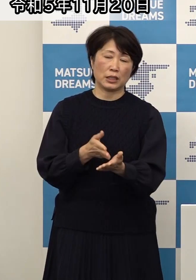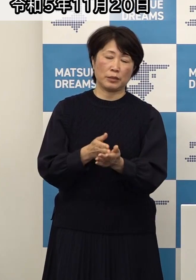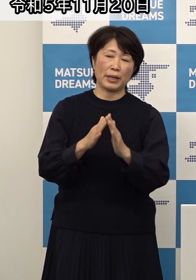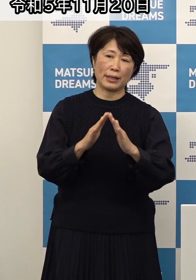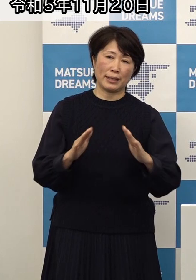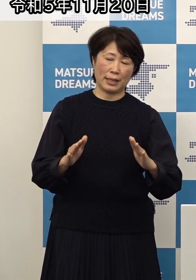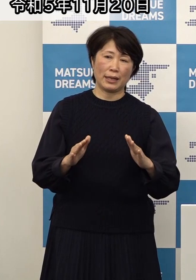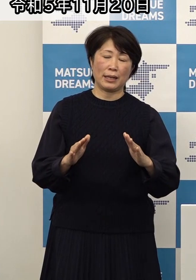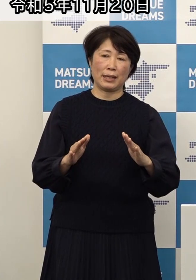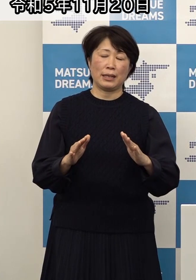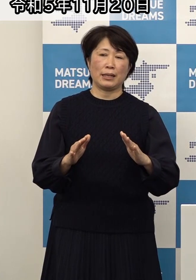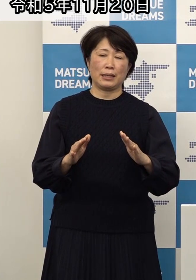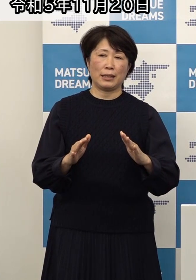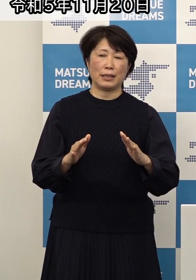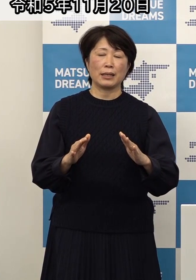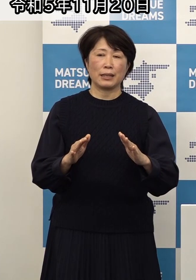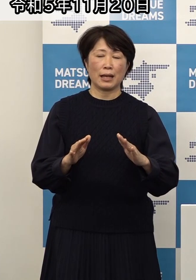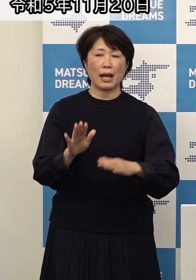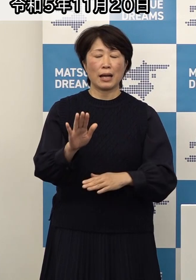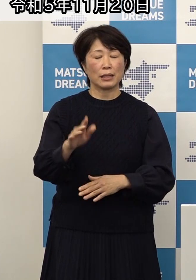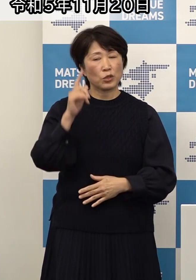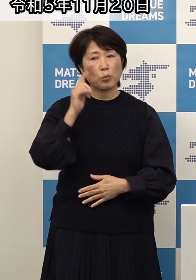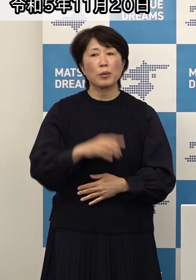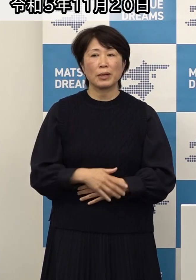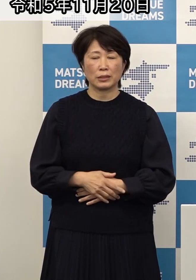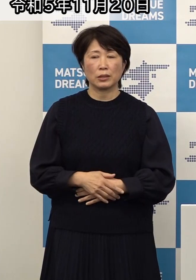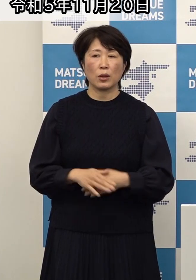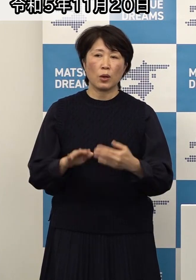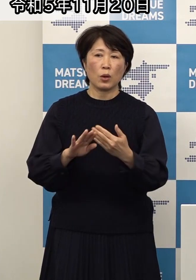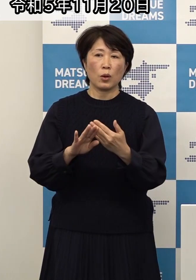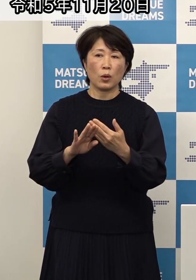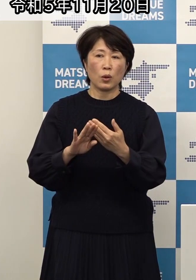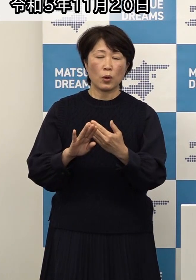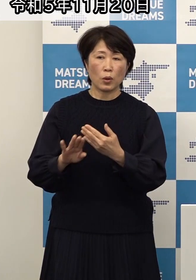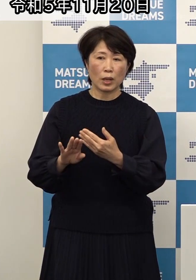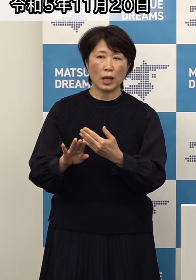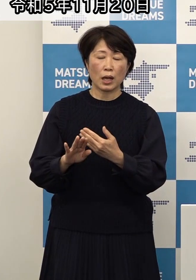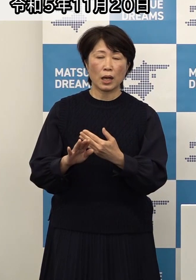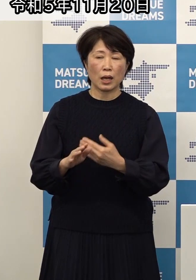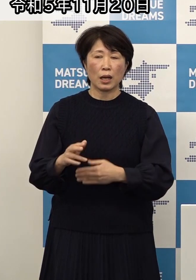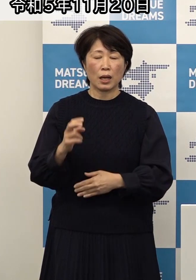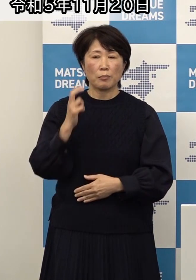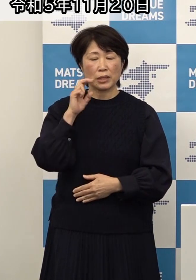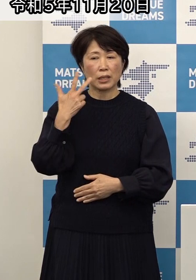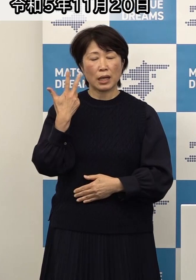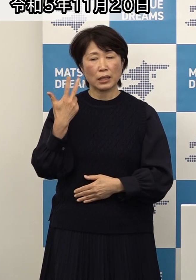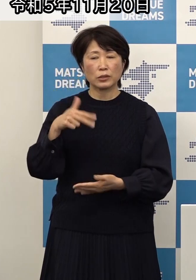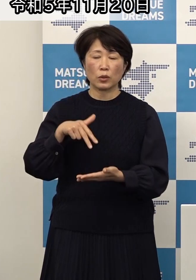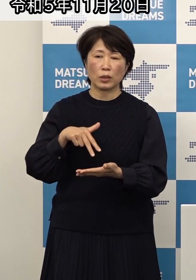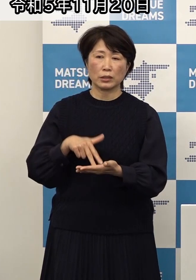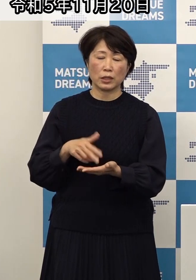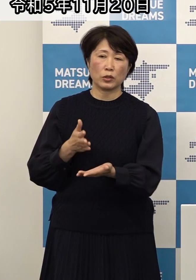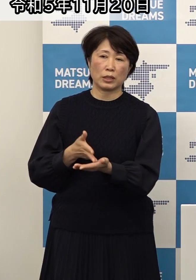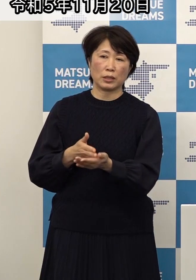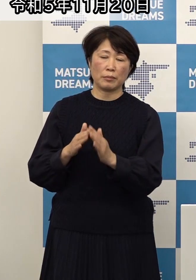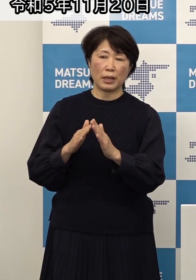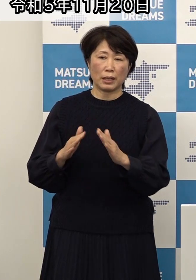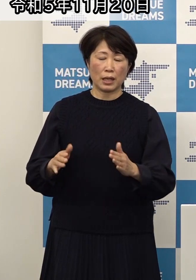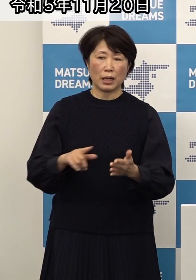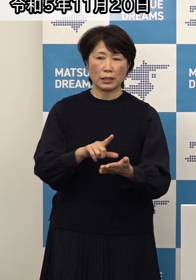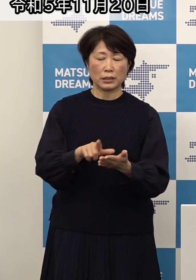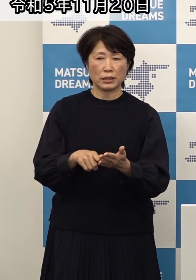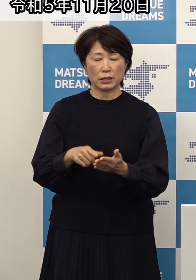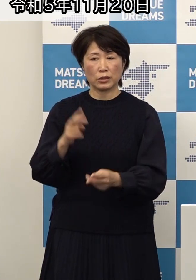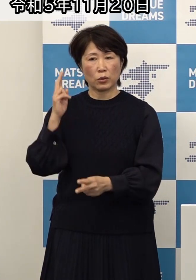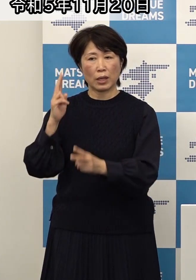りの、説明があったところです。でその中でですね、市側の説明としてまだ地元の事業者の